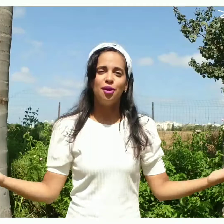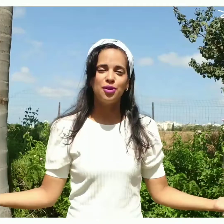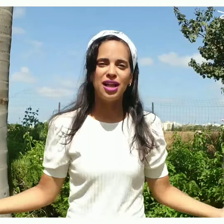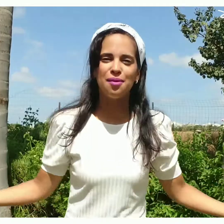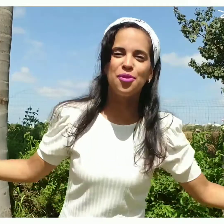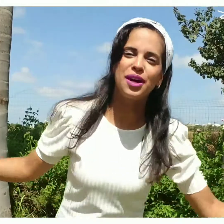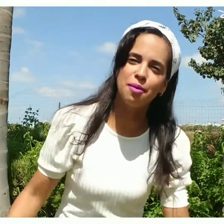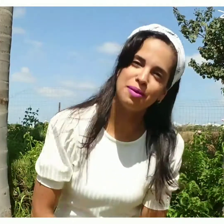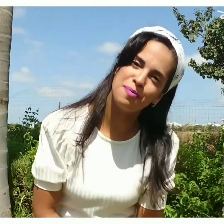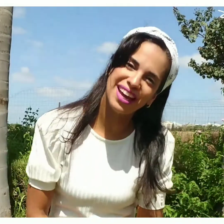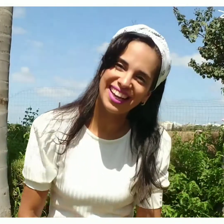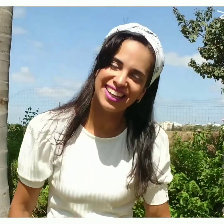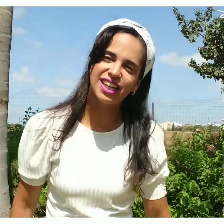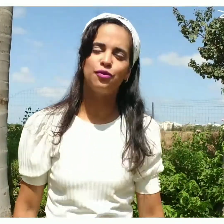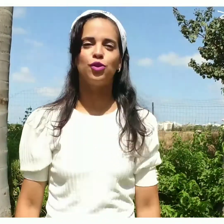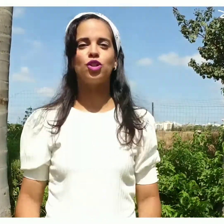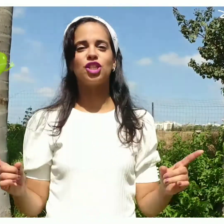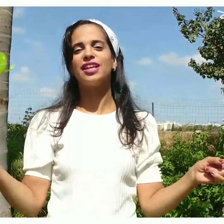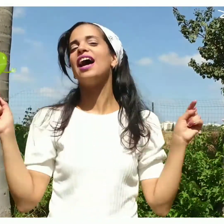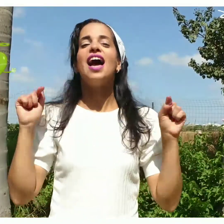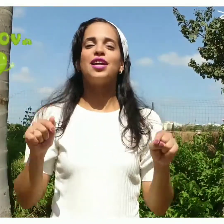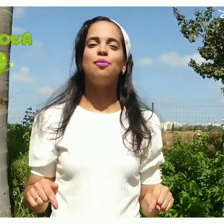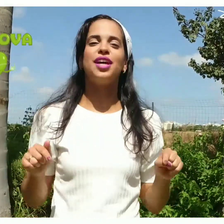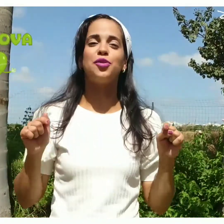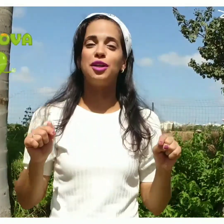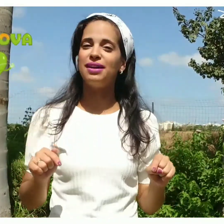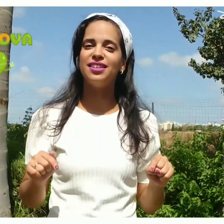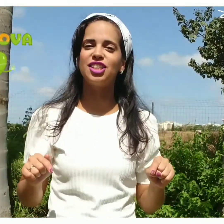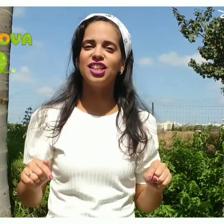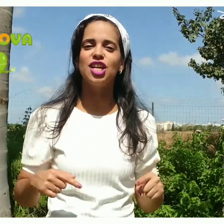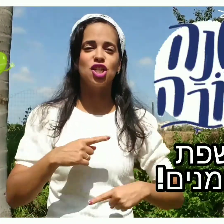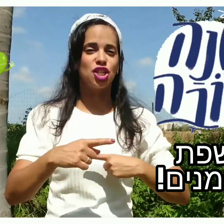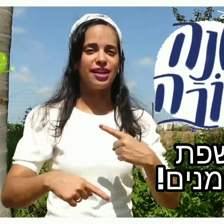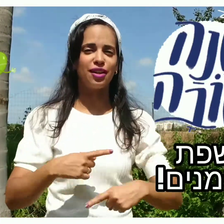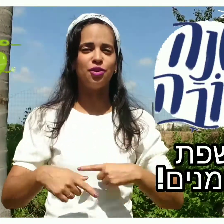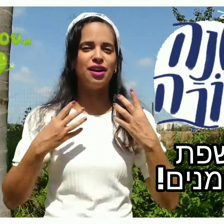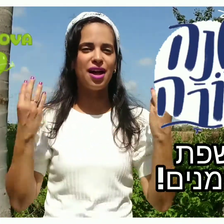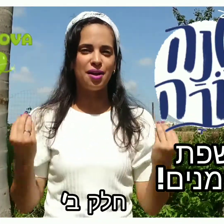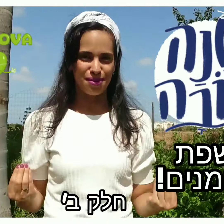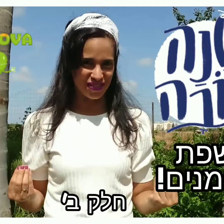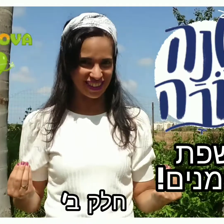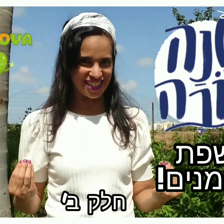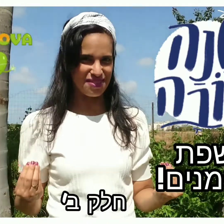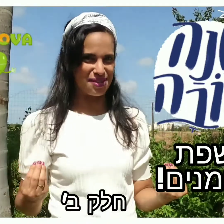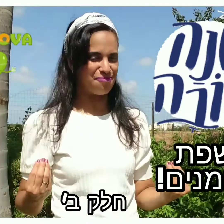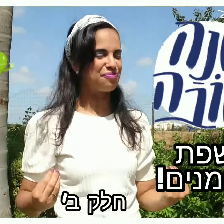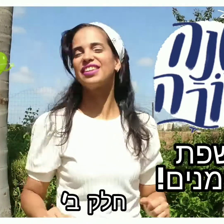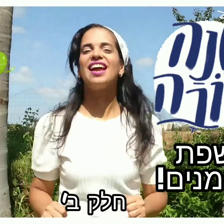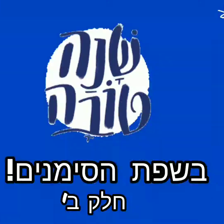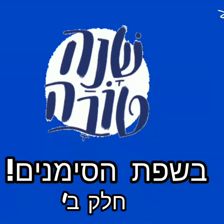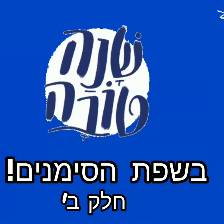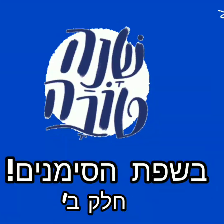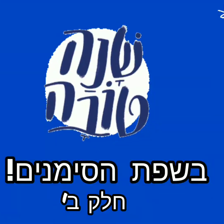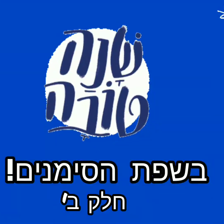שלום לכולם, ברוכים הבאים לפרק חגיגי לכבוד ראש השנה. היום אנחנו נלמד את השיר שנה טובה בשפת הסימנים.